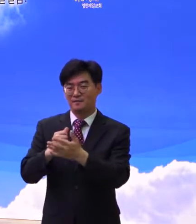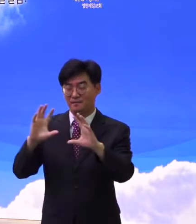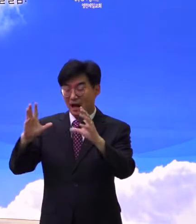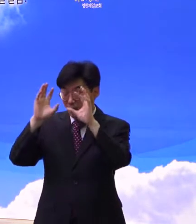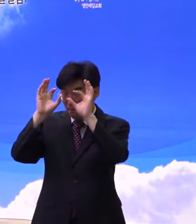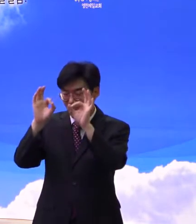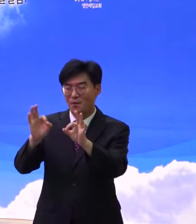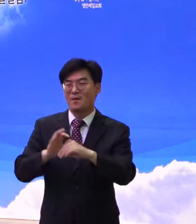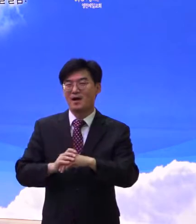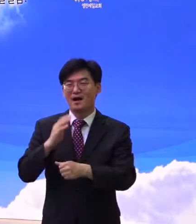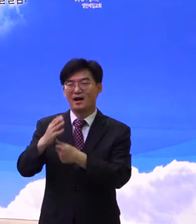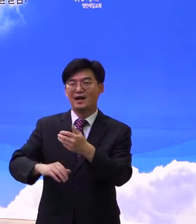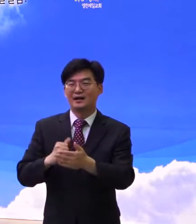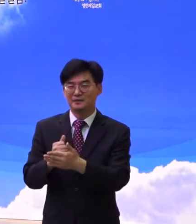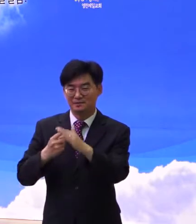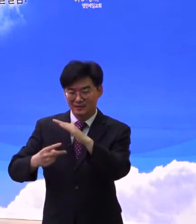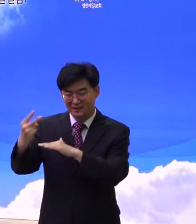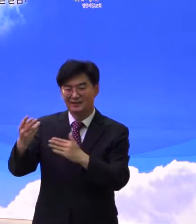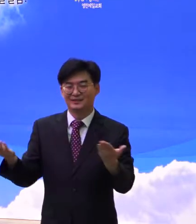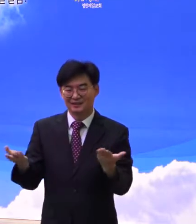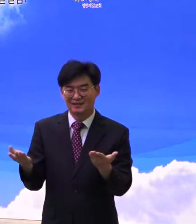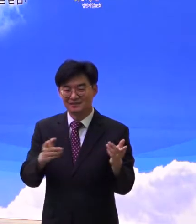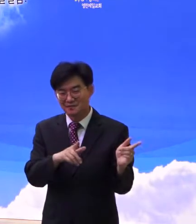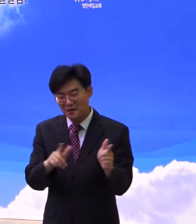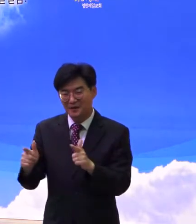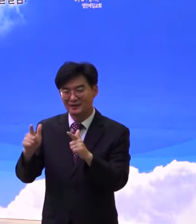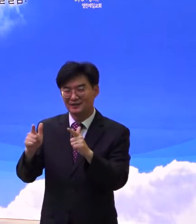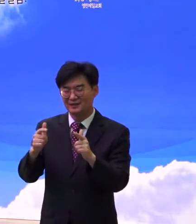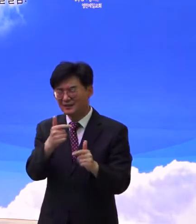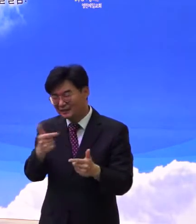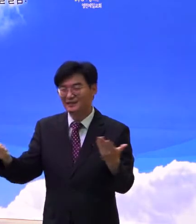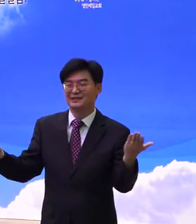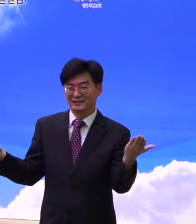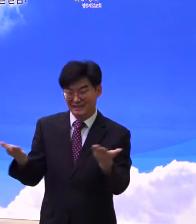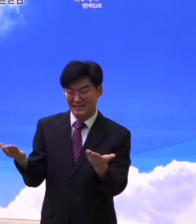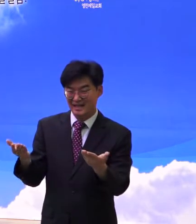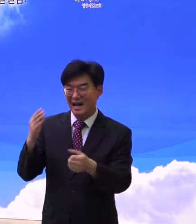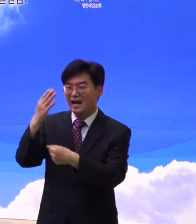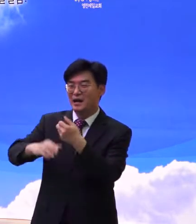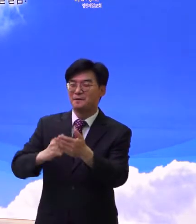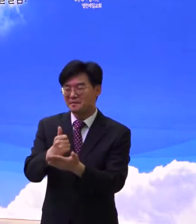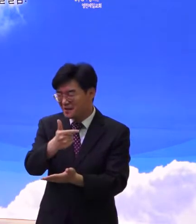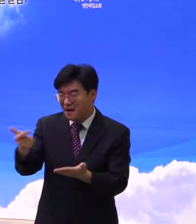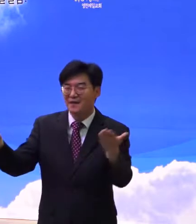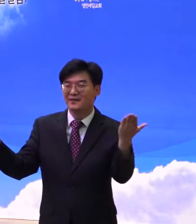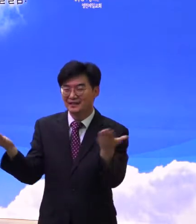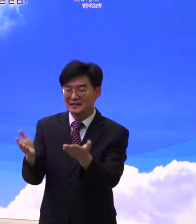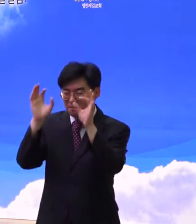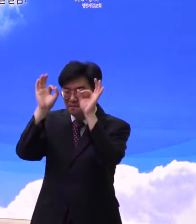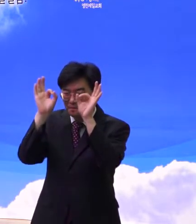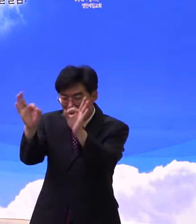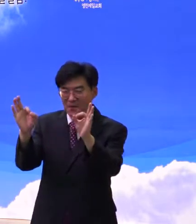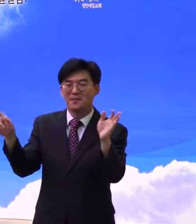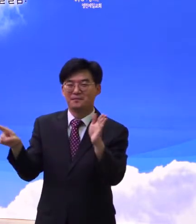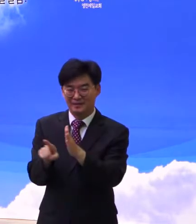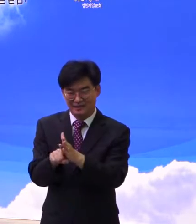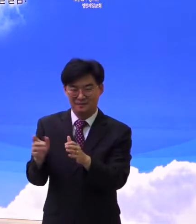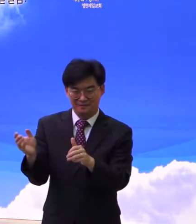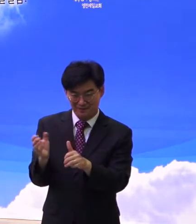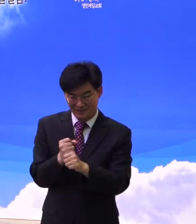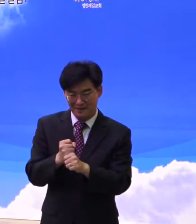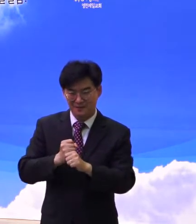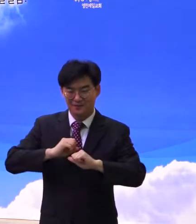하나님께서 여러분에게 보여주시고 깨닫게 하신 그 하나님의 큰 일, 비전을 붙들고 헌신하며 순종하는 삶을